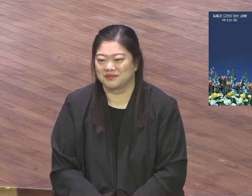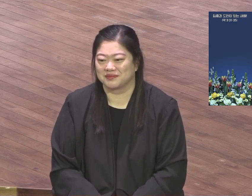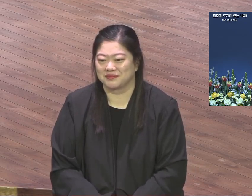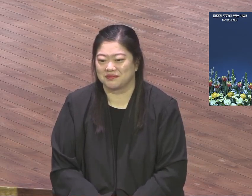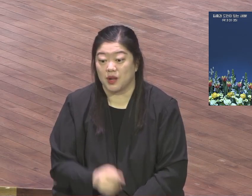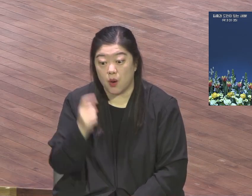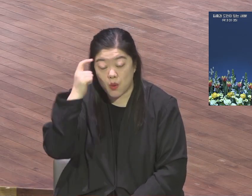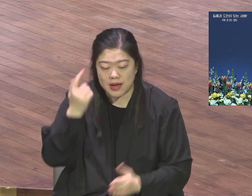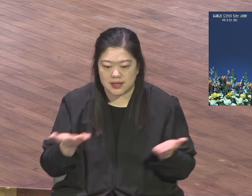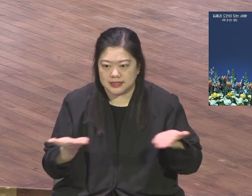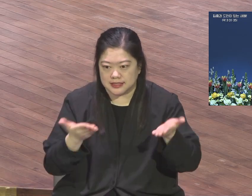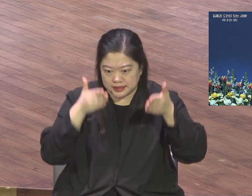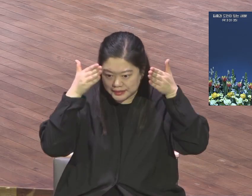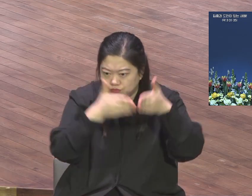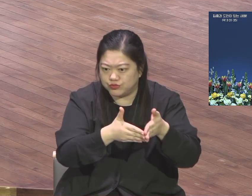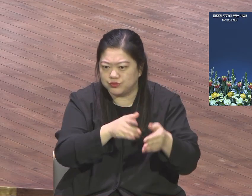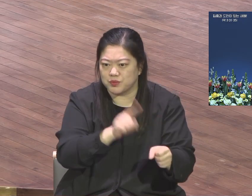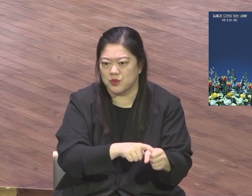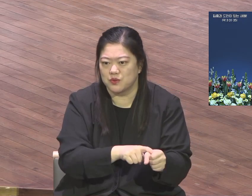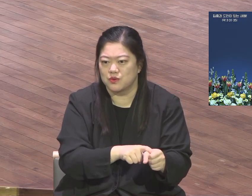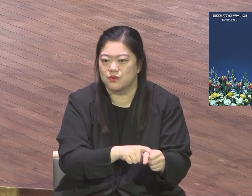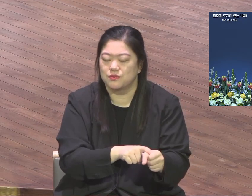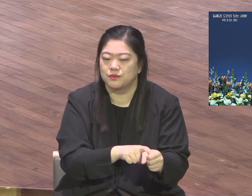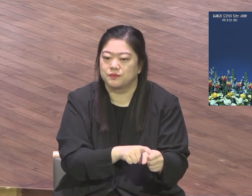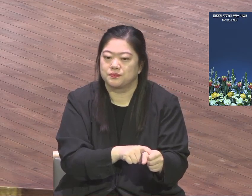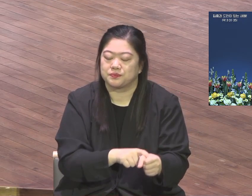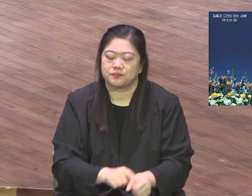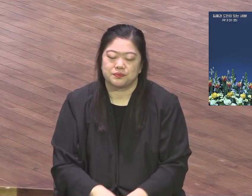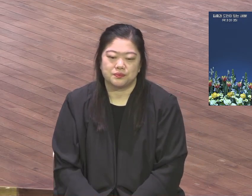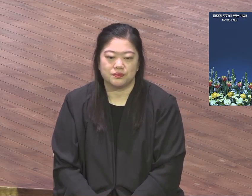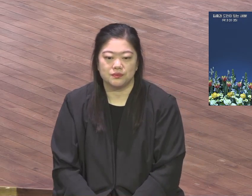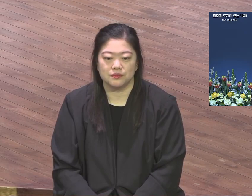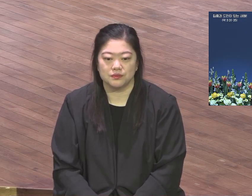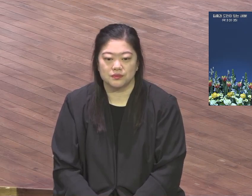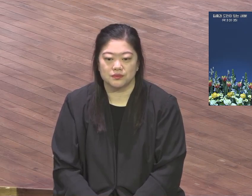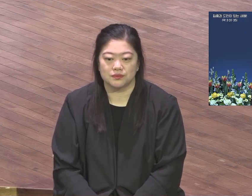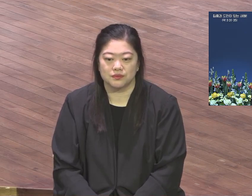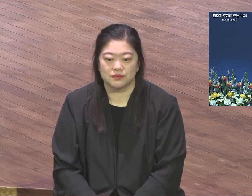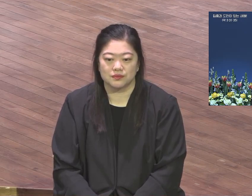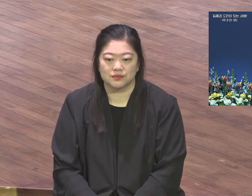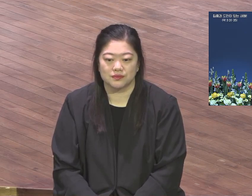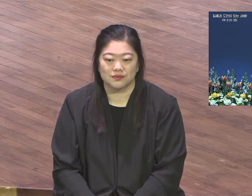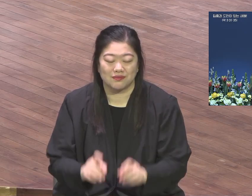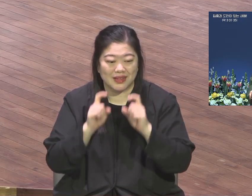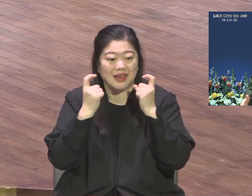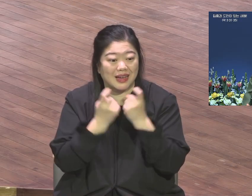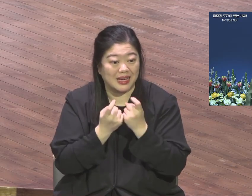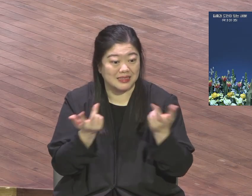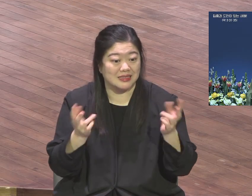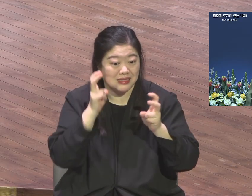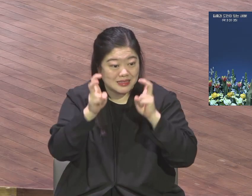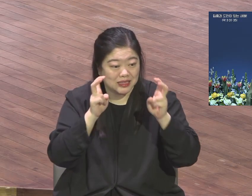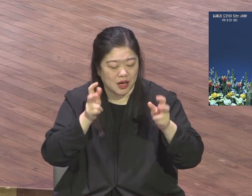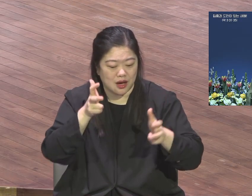거두게 되어있어요. 세상 원리도 그렇잖아요. 그러니까 사업하는 분들은 생을 그래요. 생을 그래야 돼요.